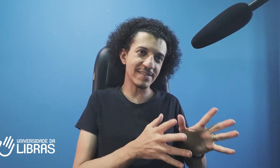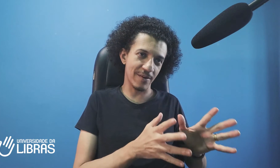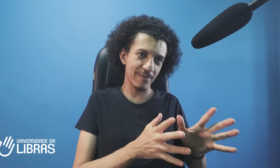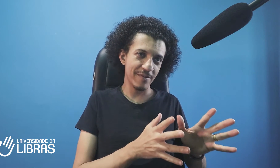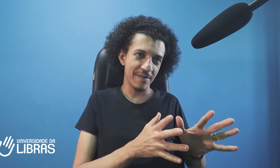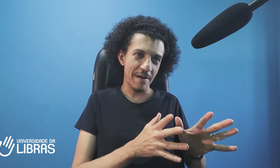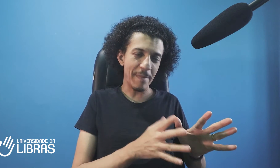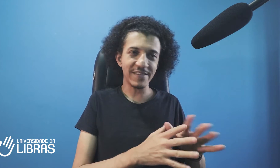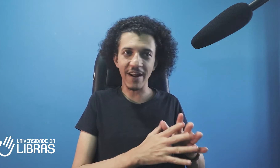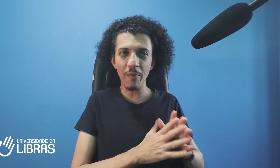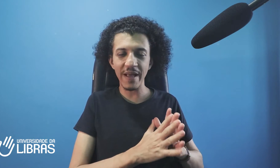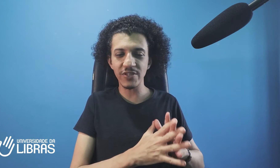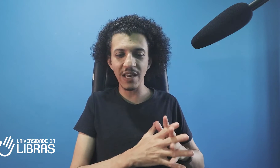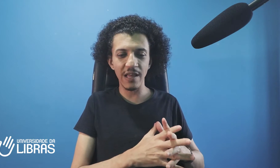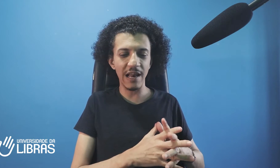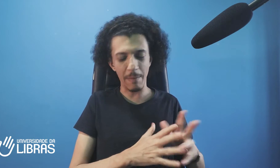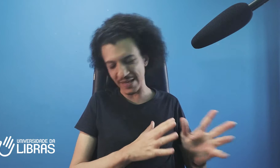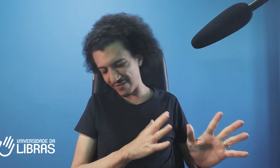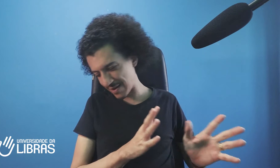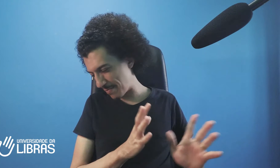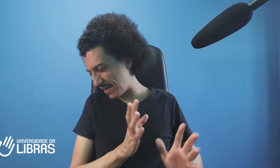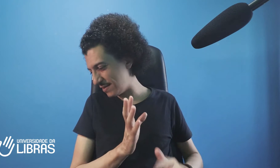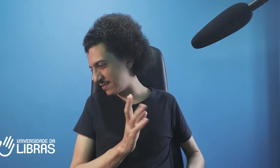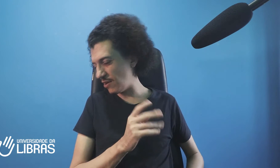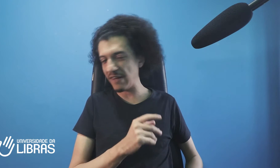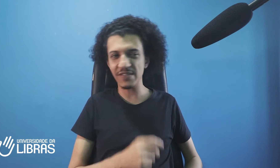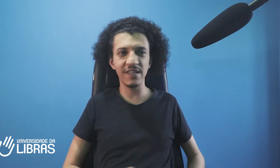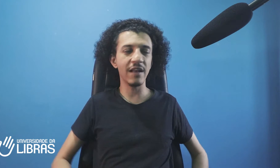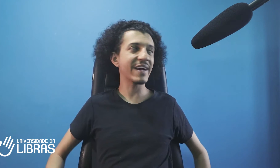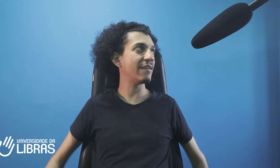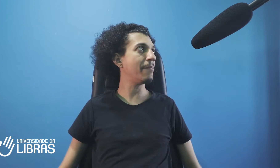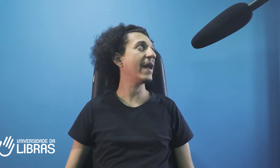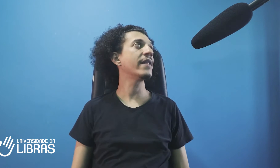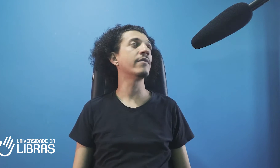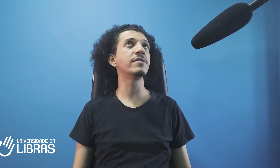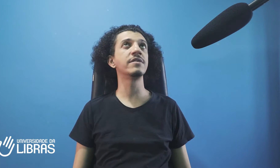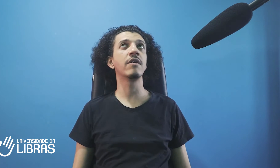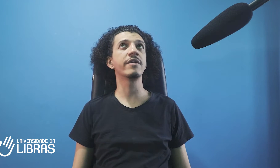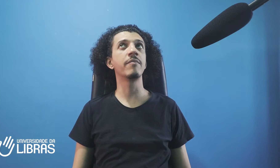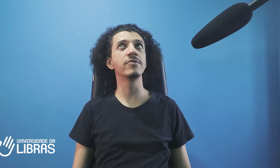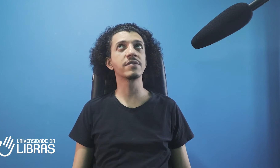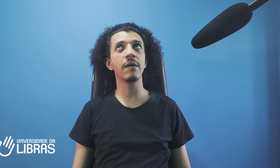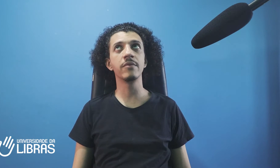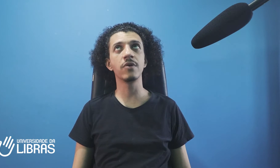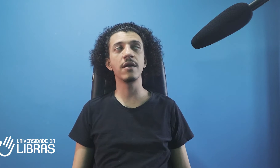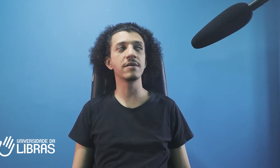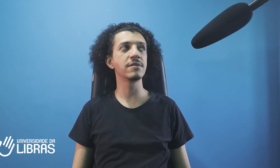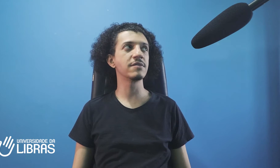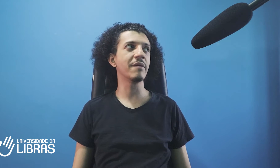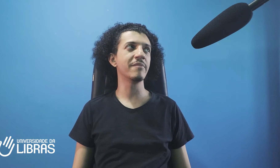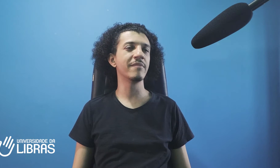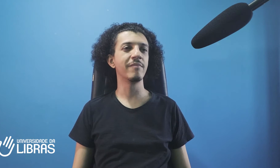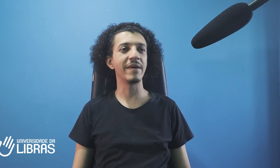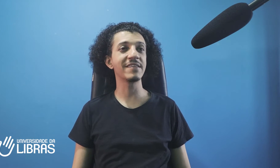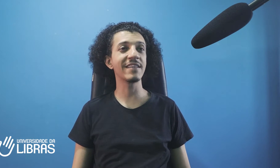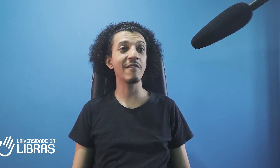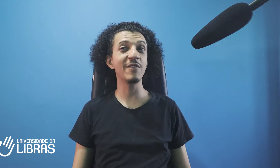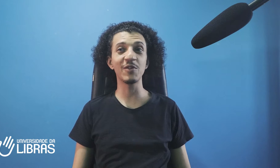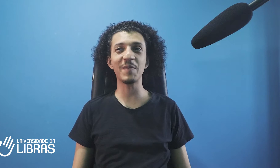interpretação mas geralmente ele ele abaixava a cabeça dele assim ele tá lá Paradão esse na hora do almoço só só olhando assim sabe parece que estava